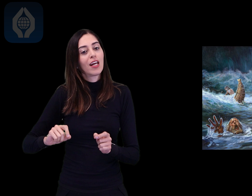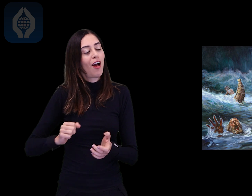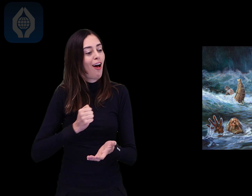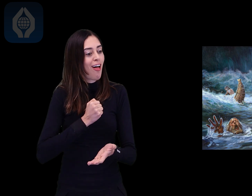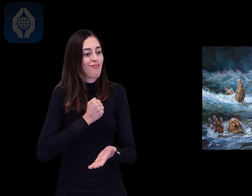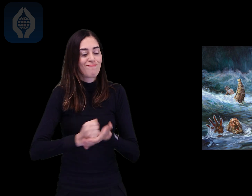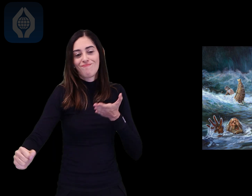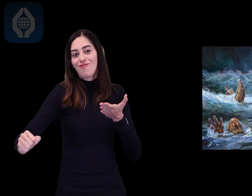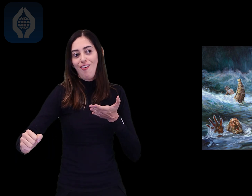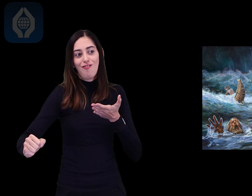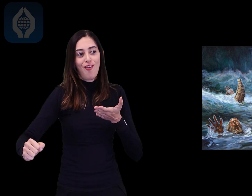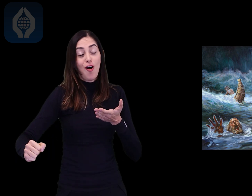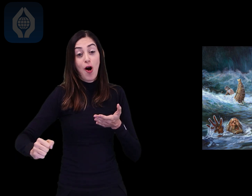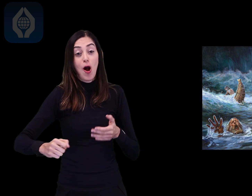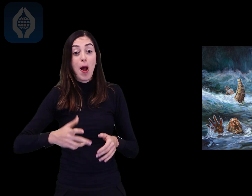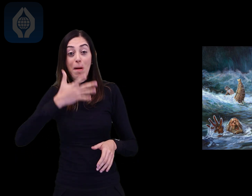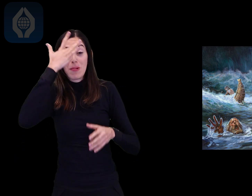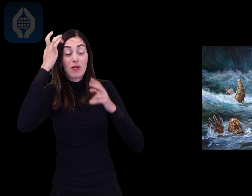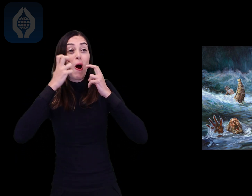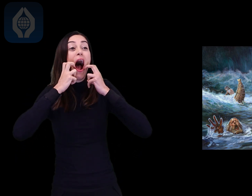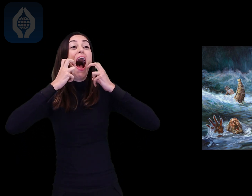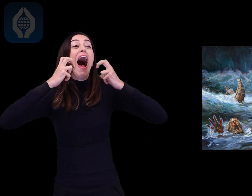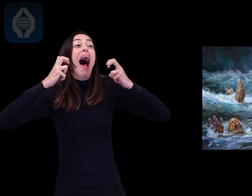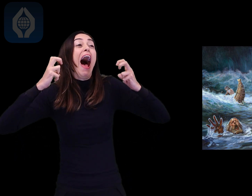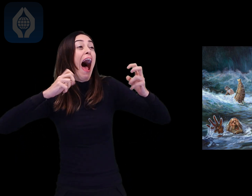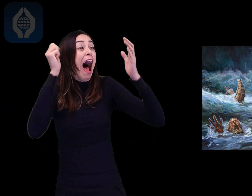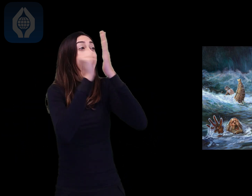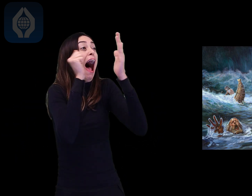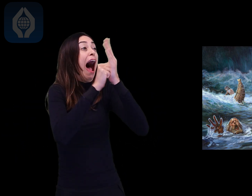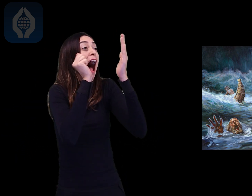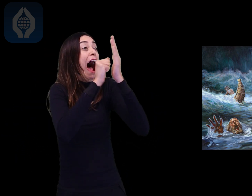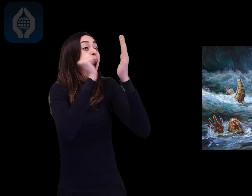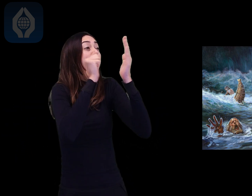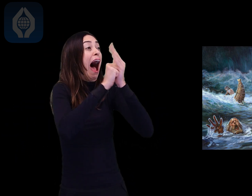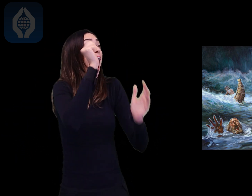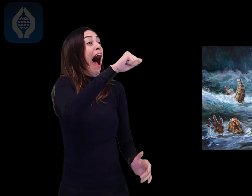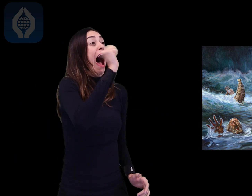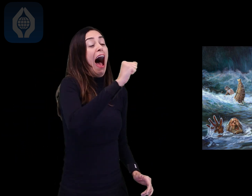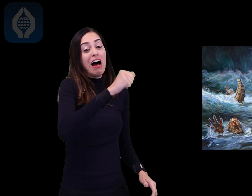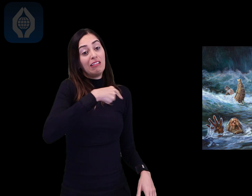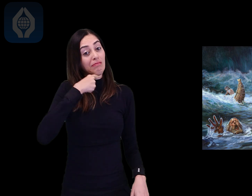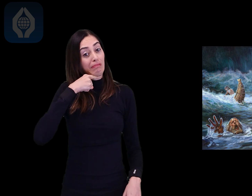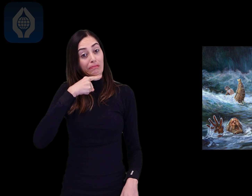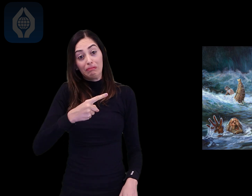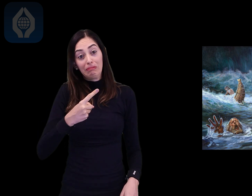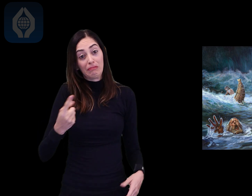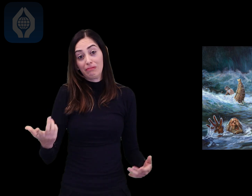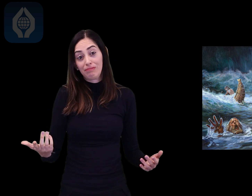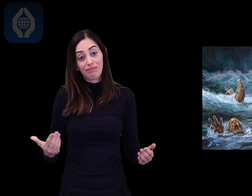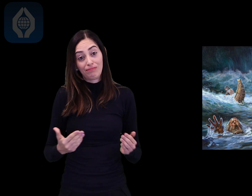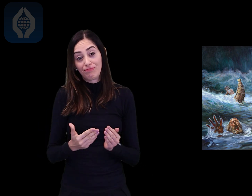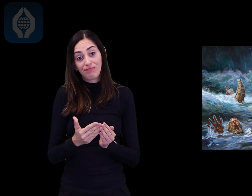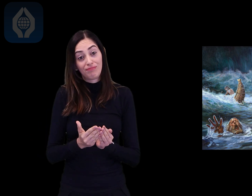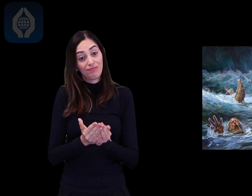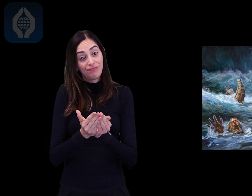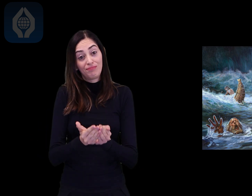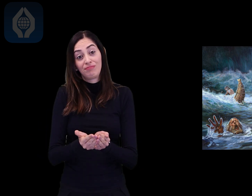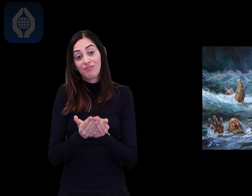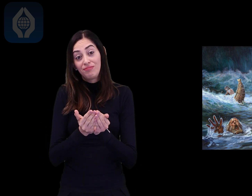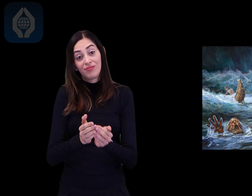demais. Mesmo que eles gritassem ou implorassem do lado de fora, não poderiam mais entrar na arca. Noé não poderia deixá-los entrar